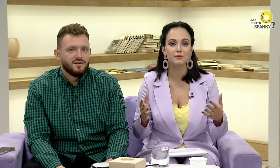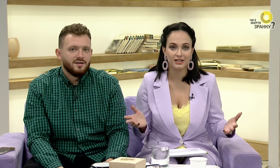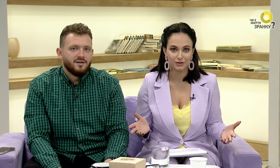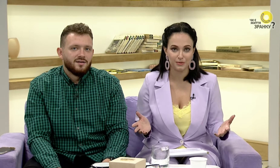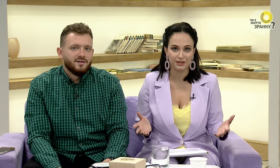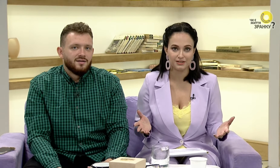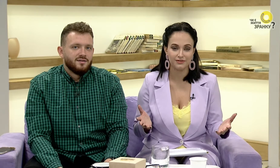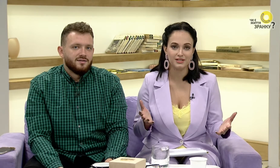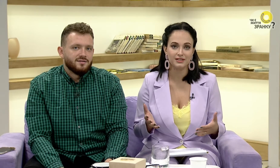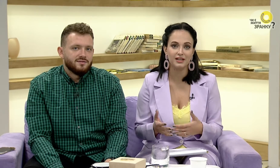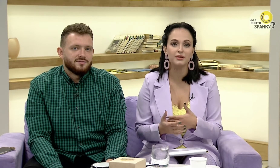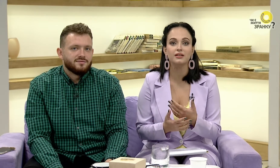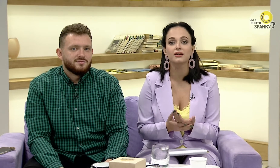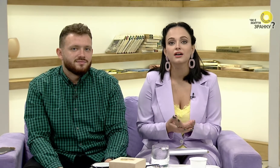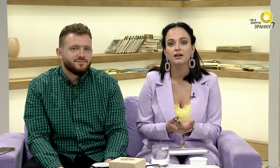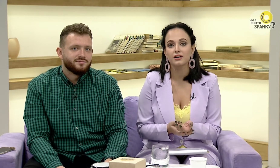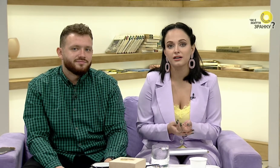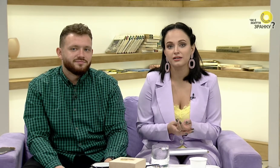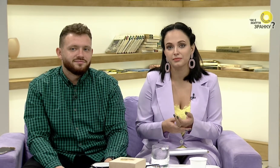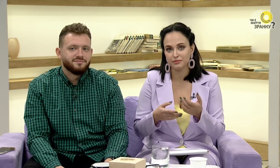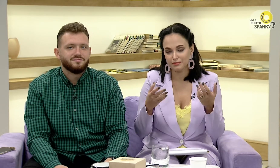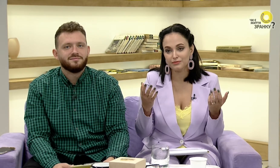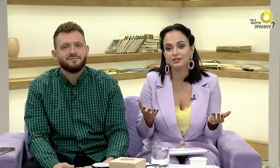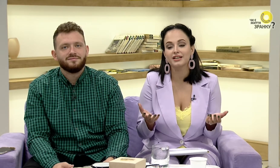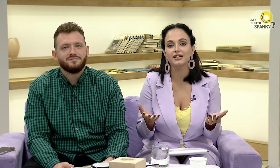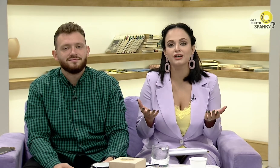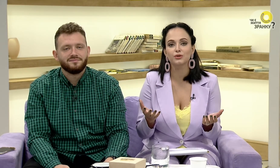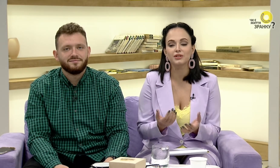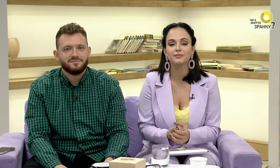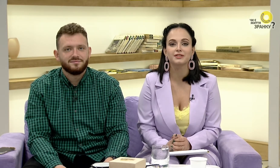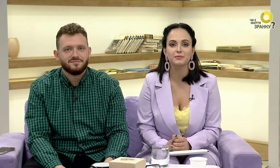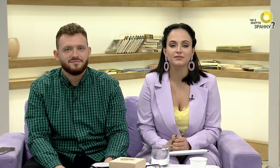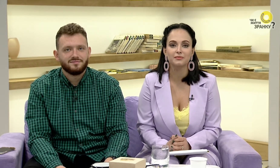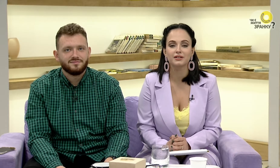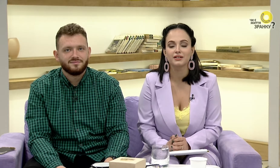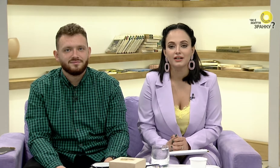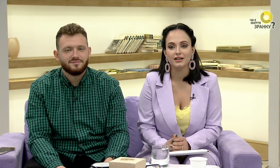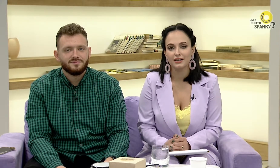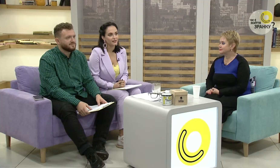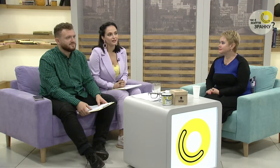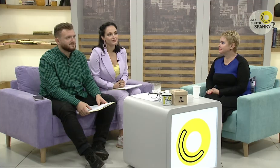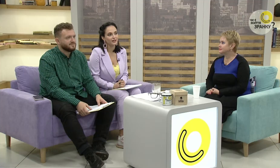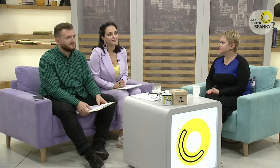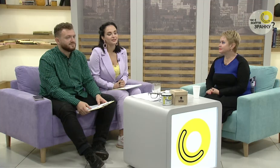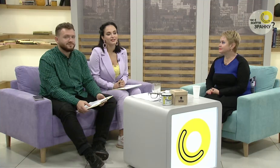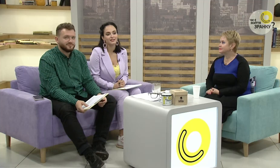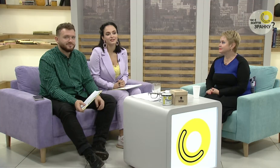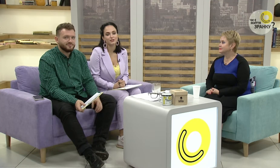допомагати розібратися в цій темі і дає людям з певними вадами так